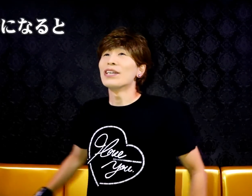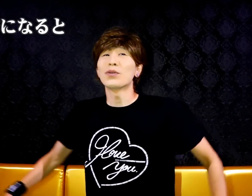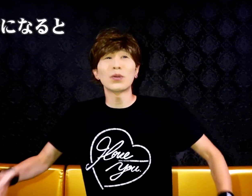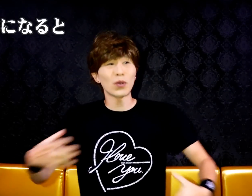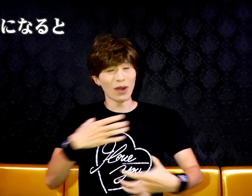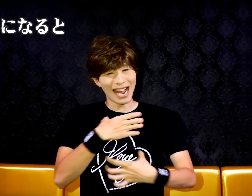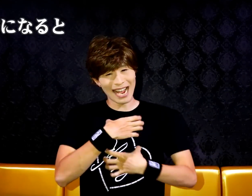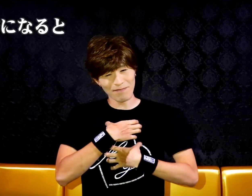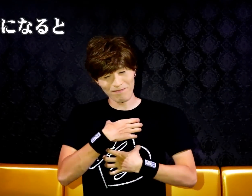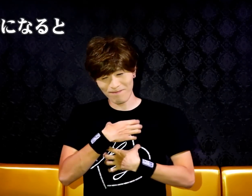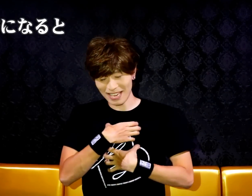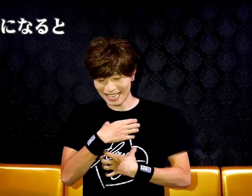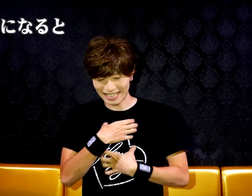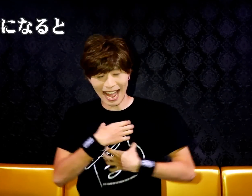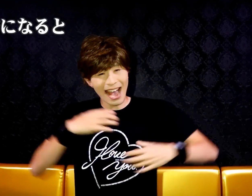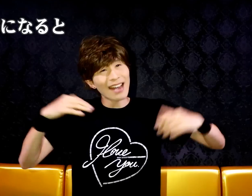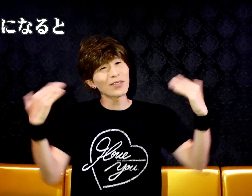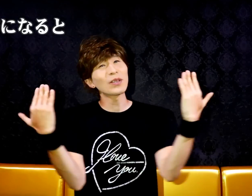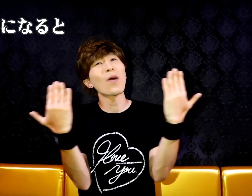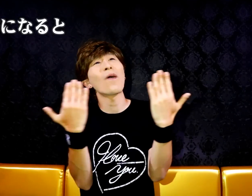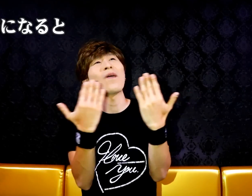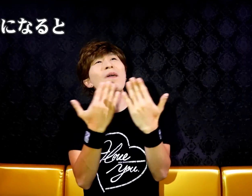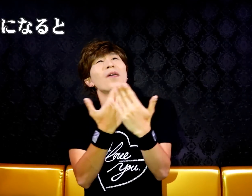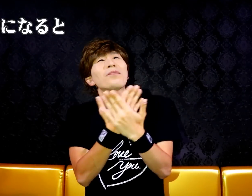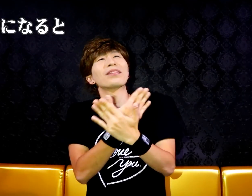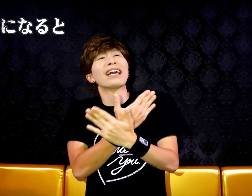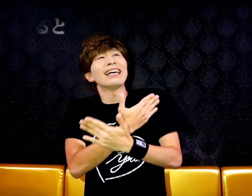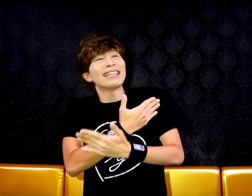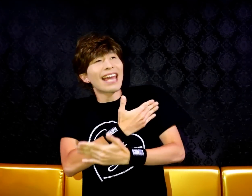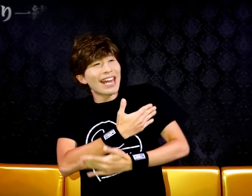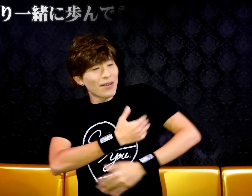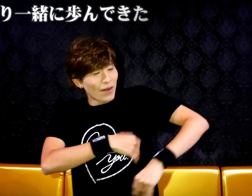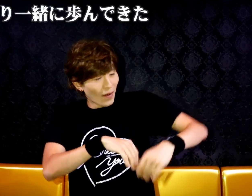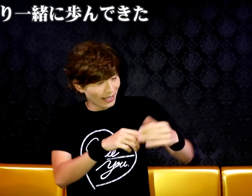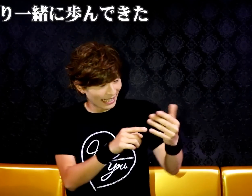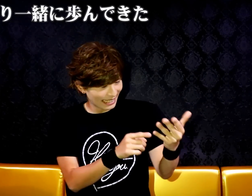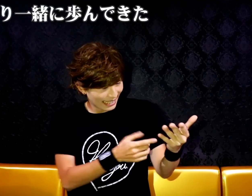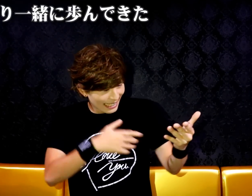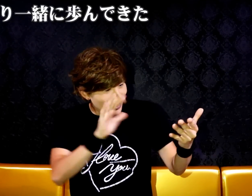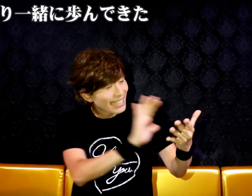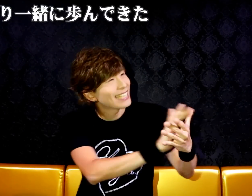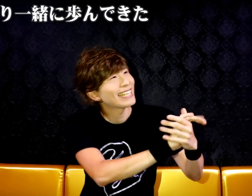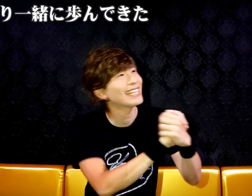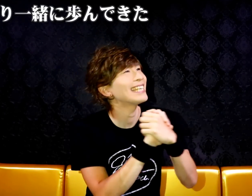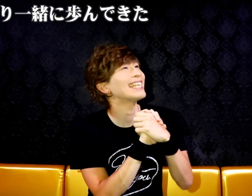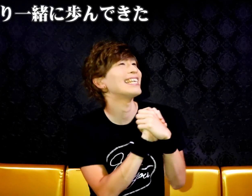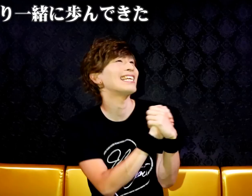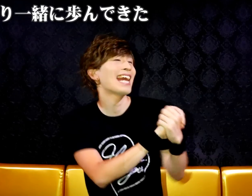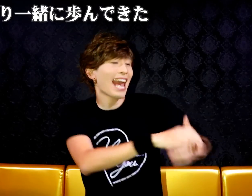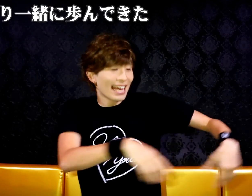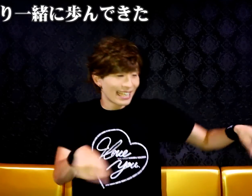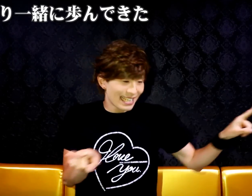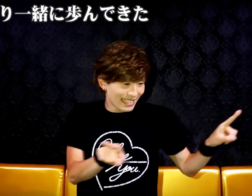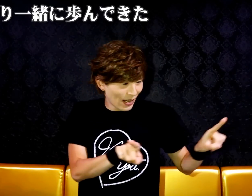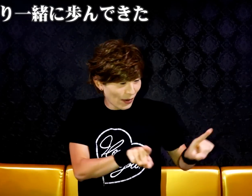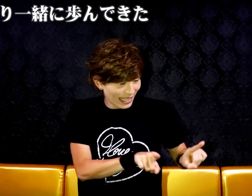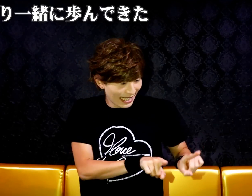不安になると手を握り、一緒